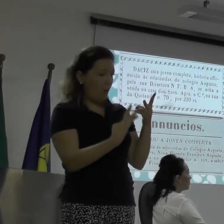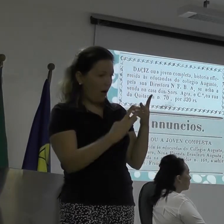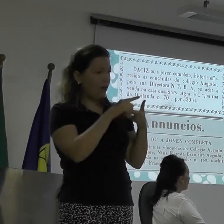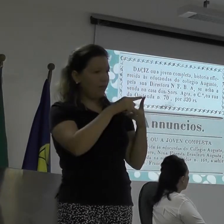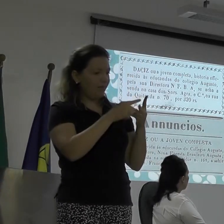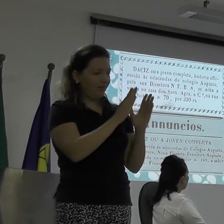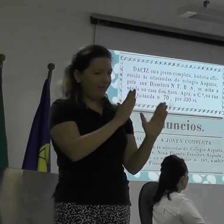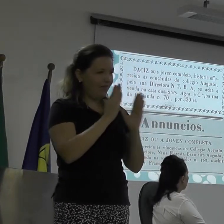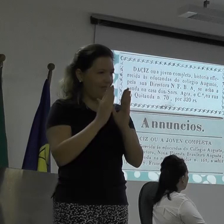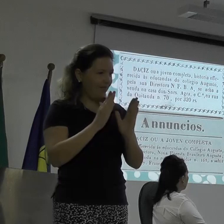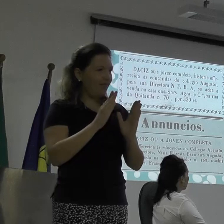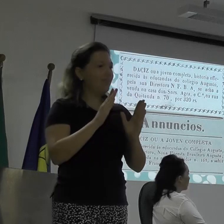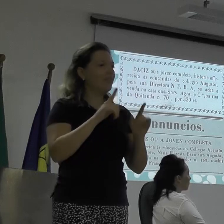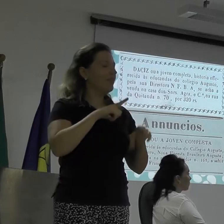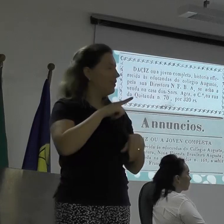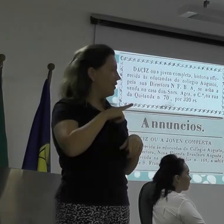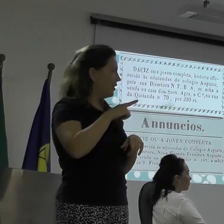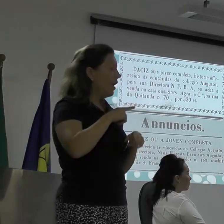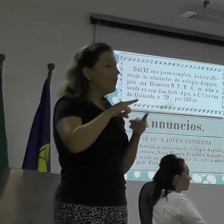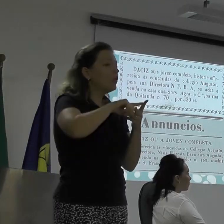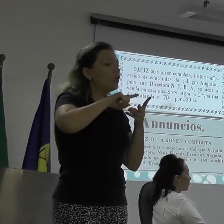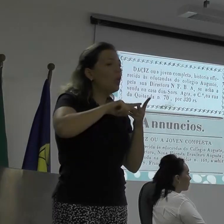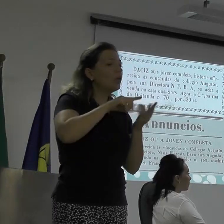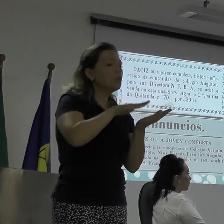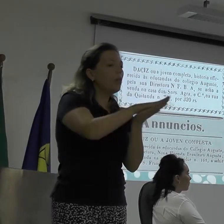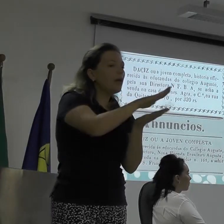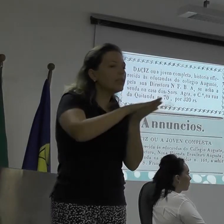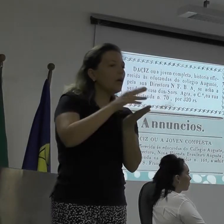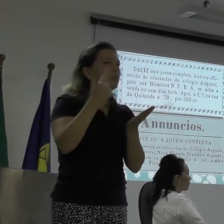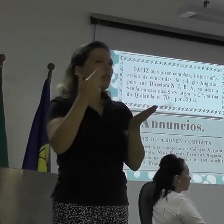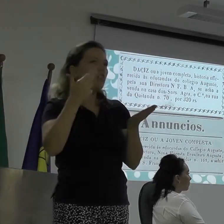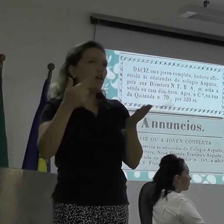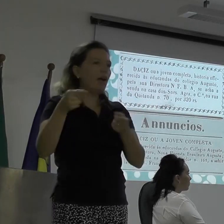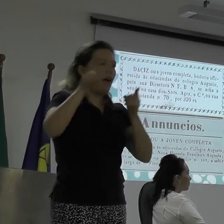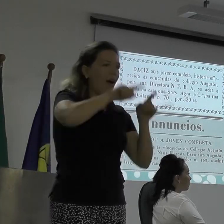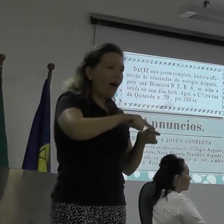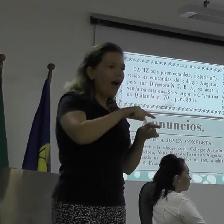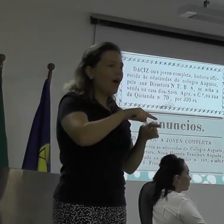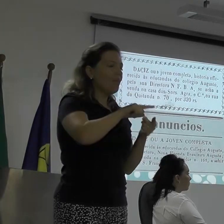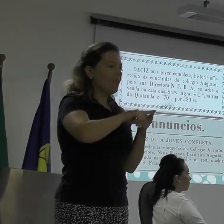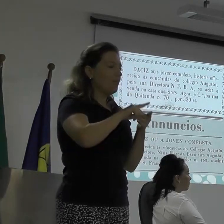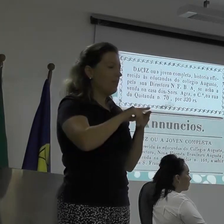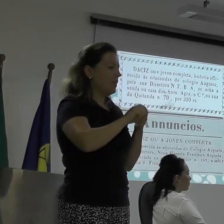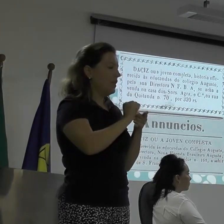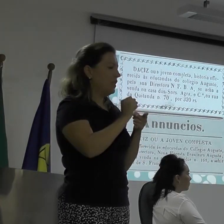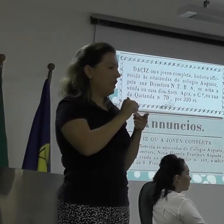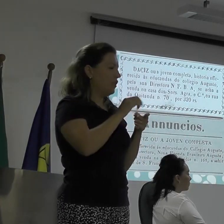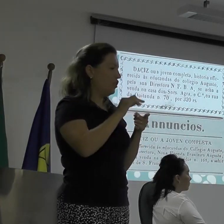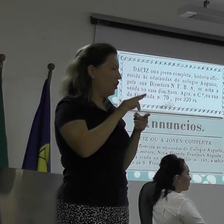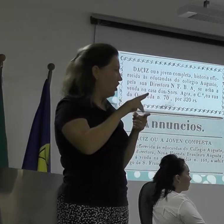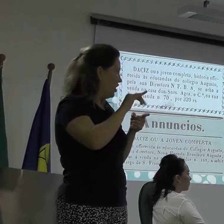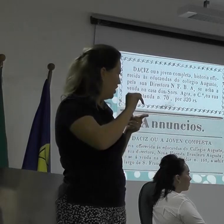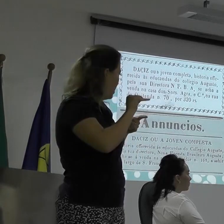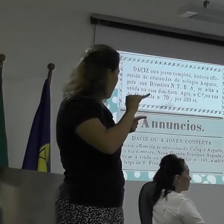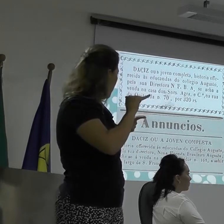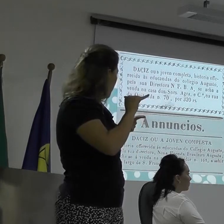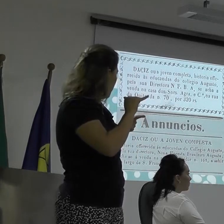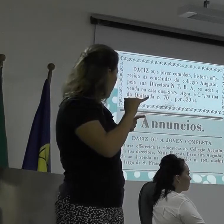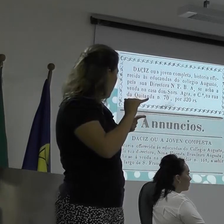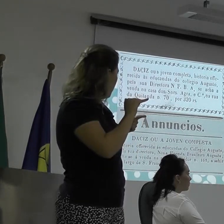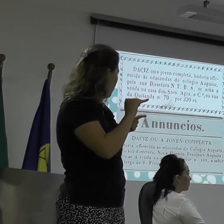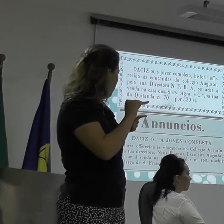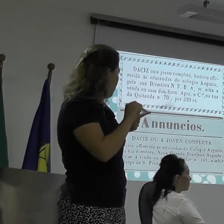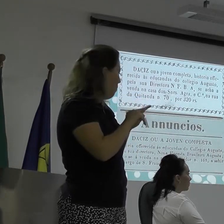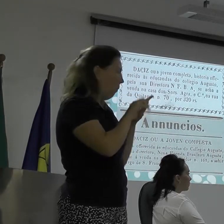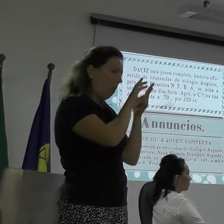1864, veio à lume mais duas publicações estrangeiras, Santille dans l'anima brasiliana e